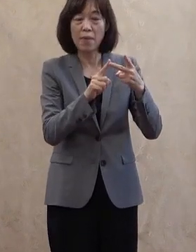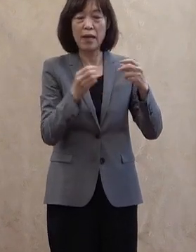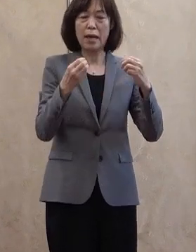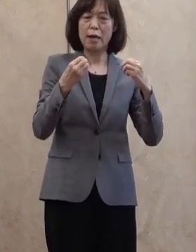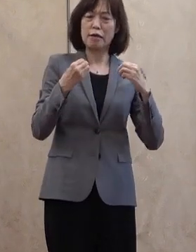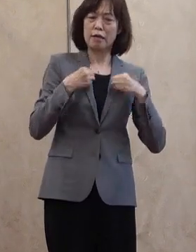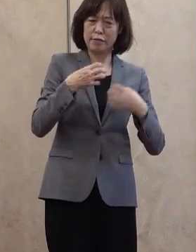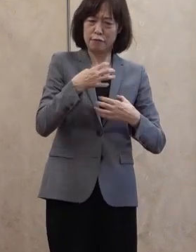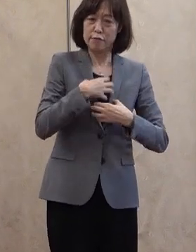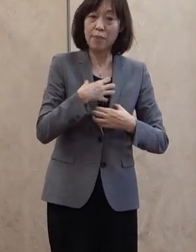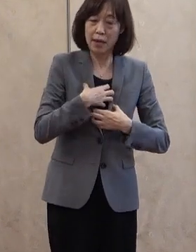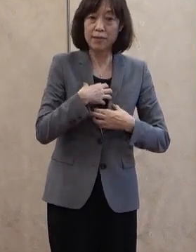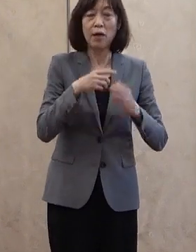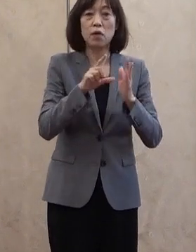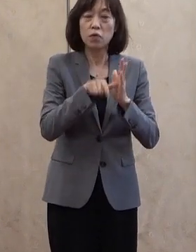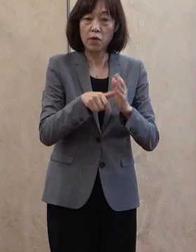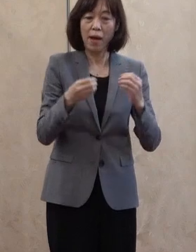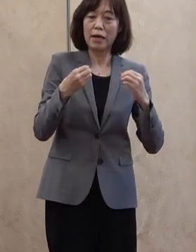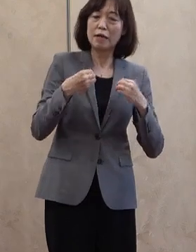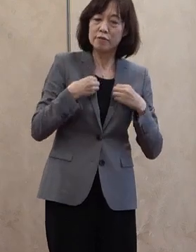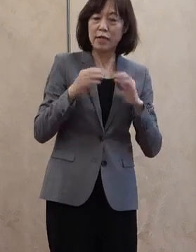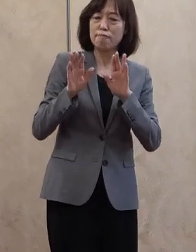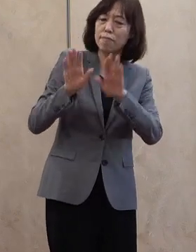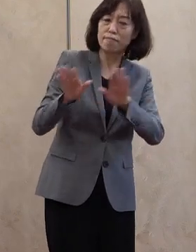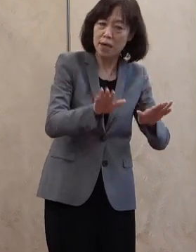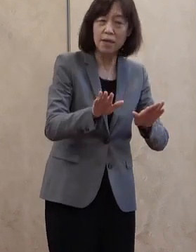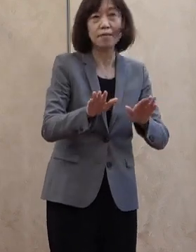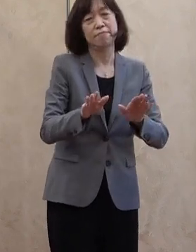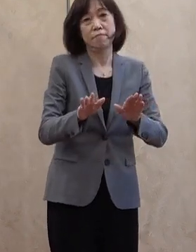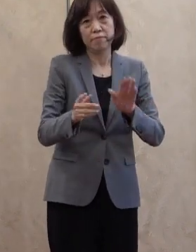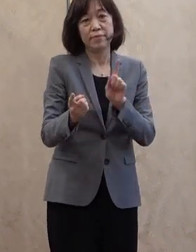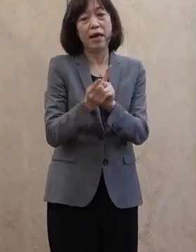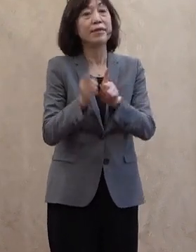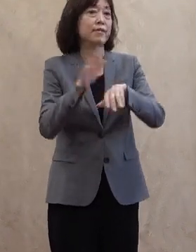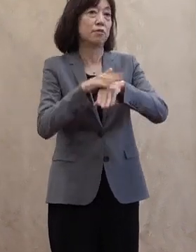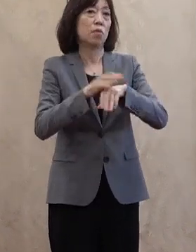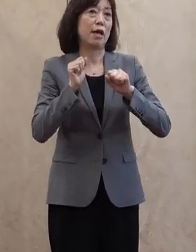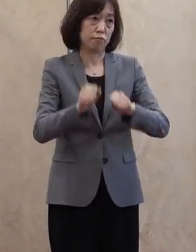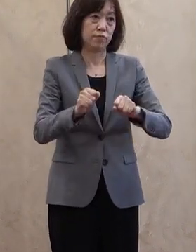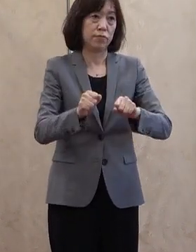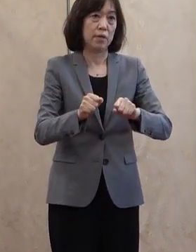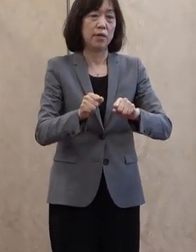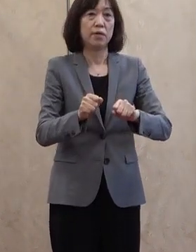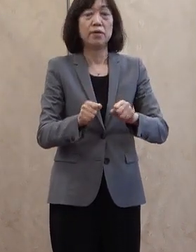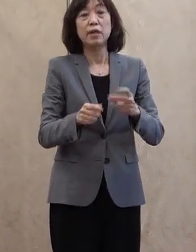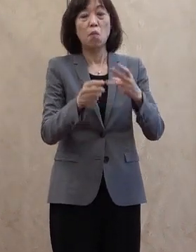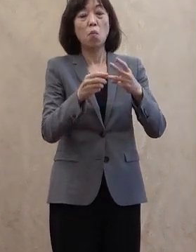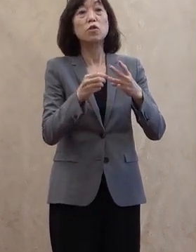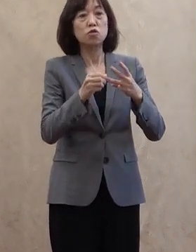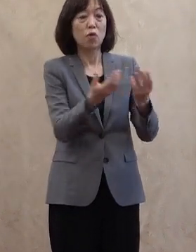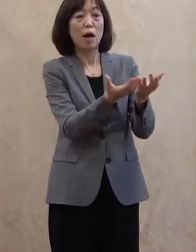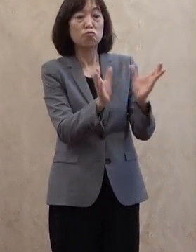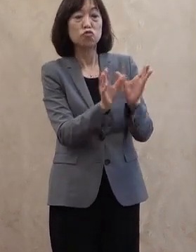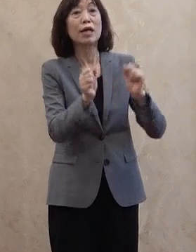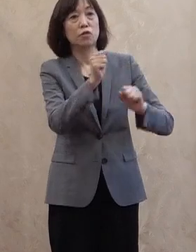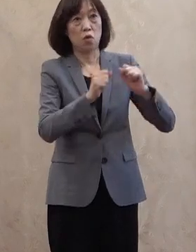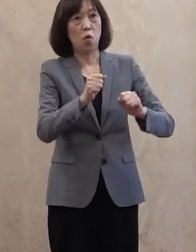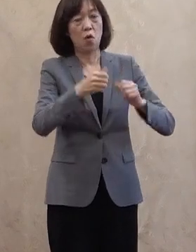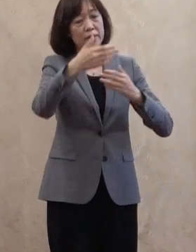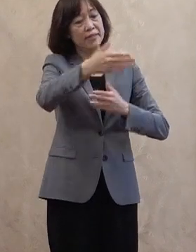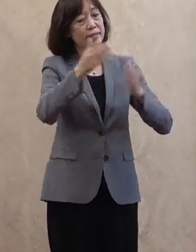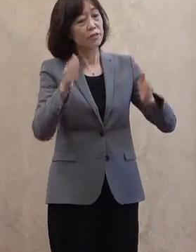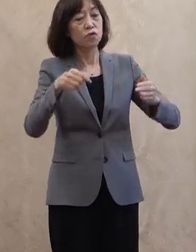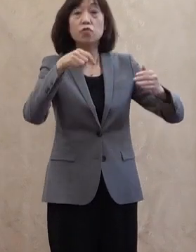の高い場面については感染対策を徹底するということが一つ、もう一つ部活動については室内